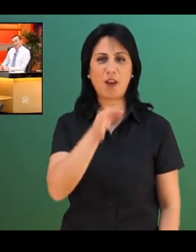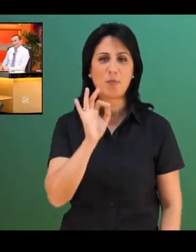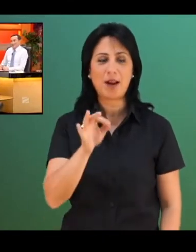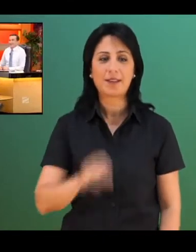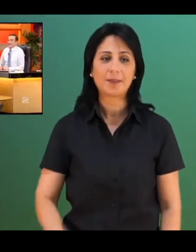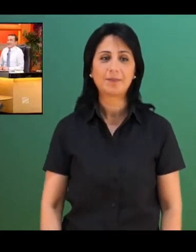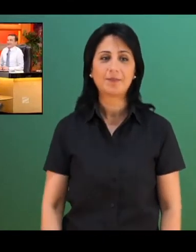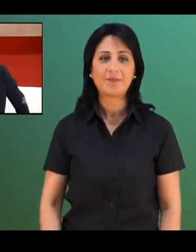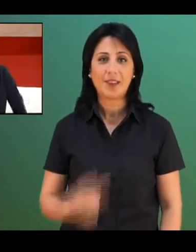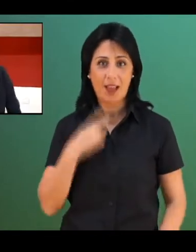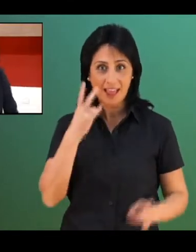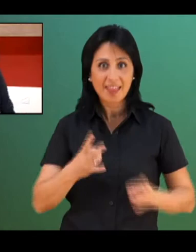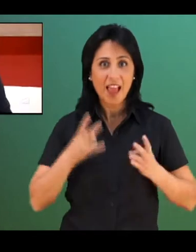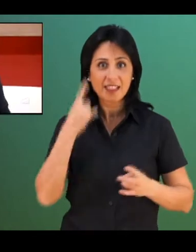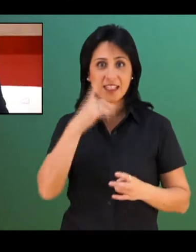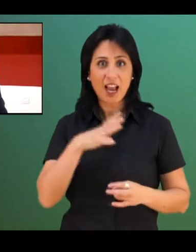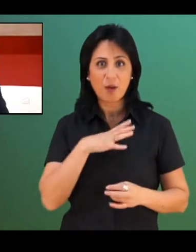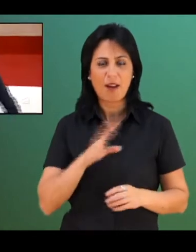ეს.